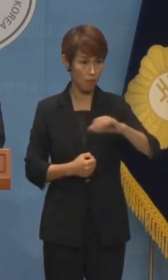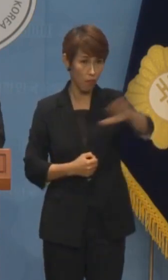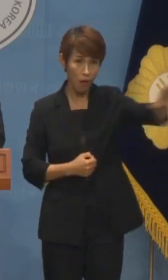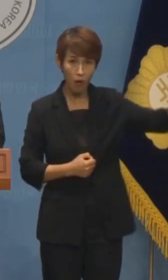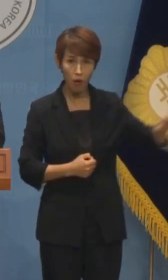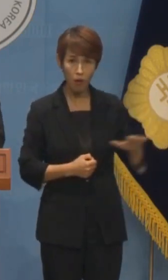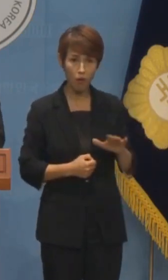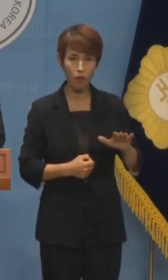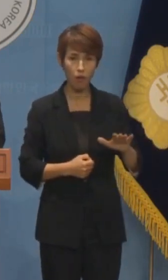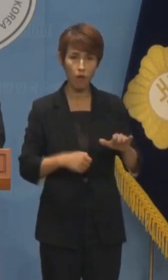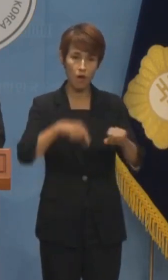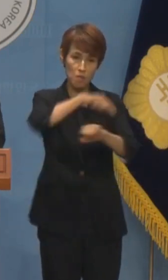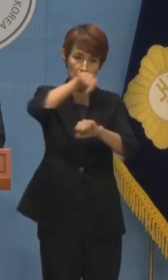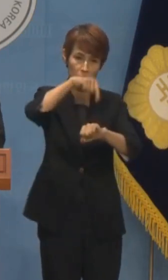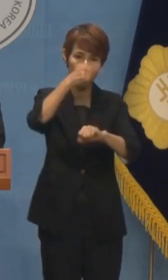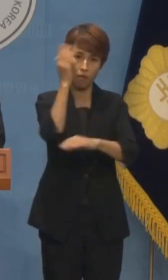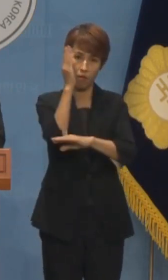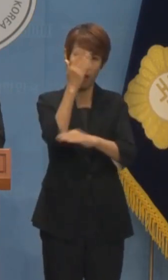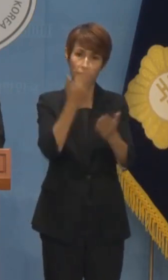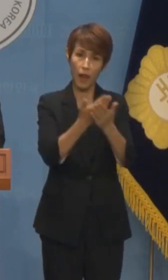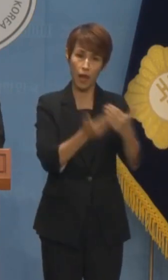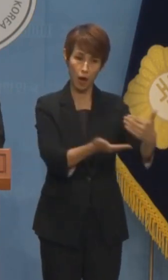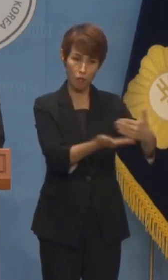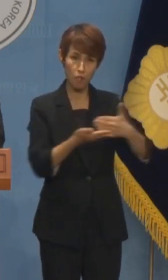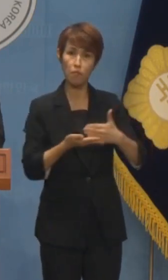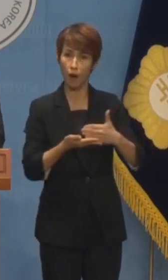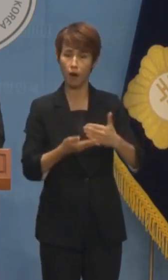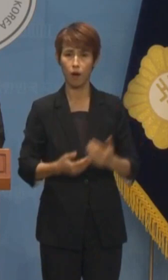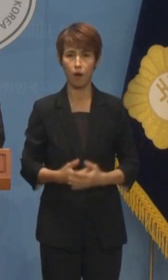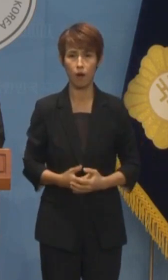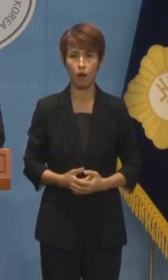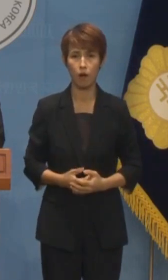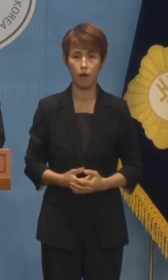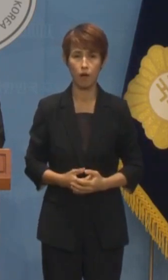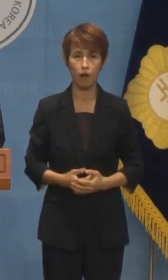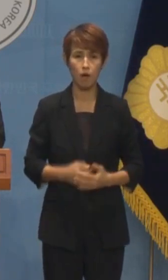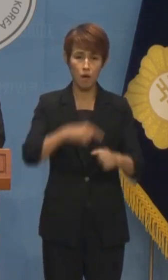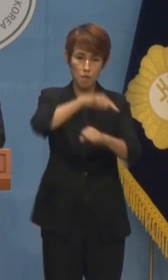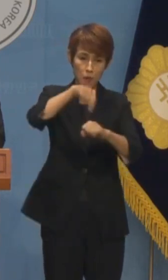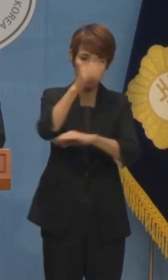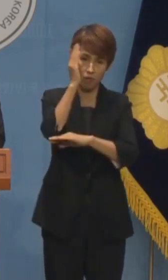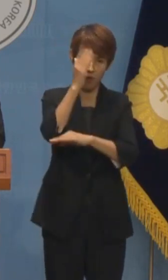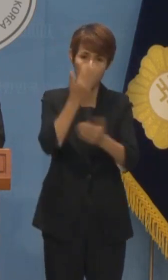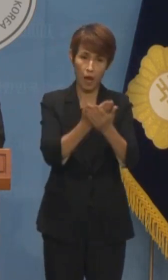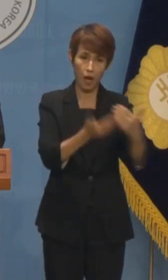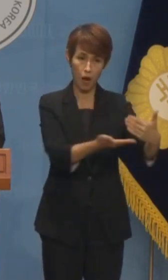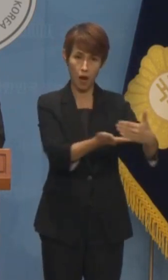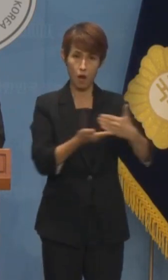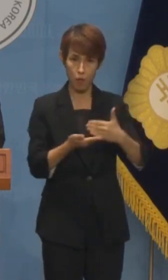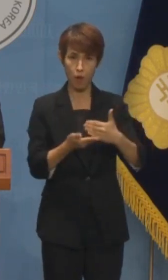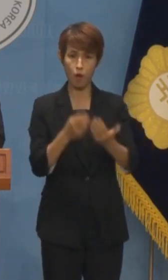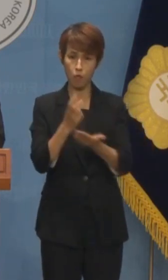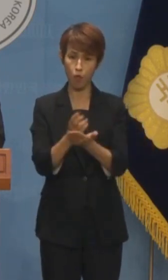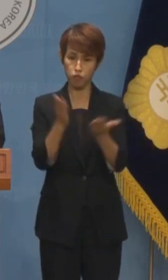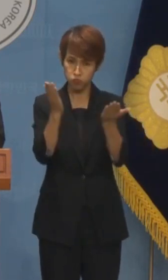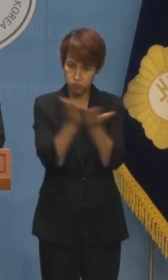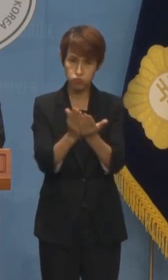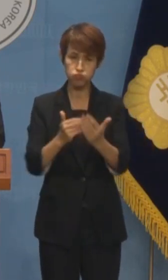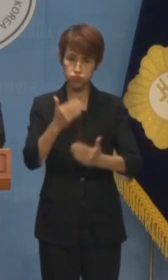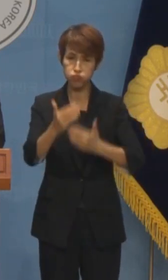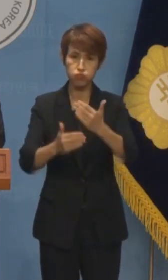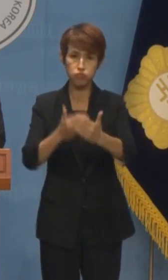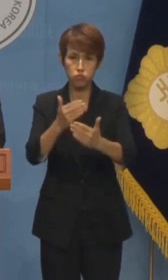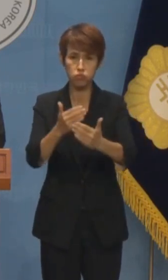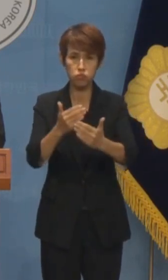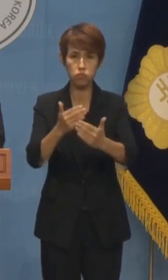전체 국회의원들이 요구한 것입니다. 본인들이 요구한 법적으로 아무런 문제가 없는